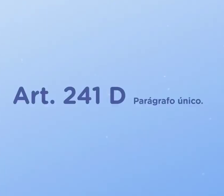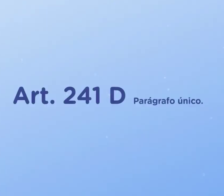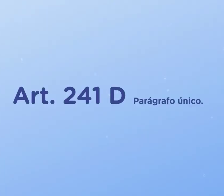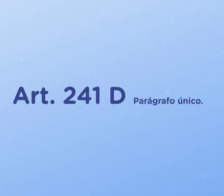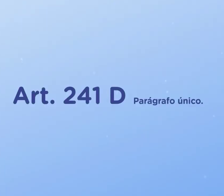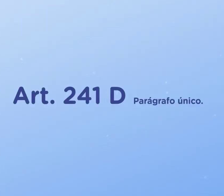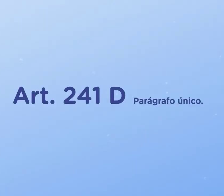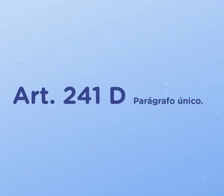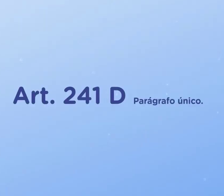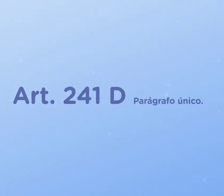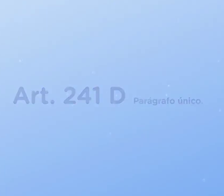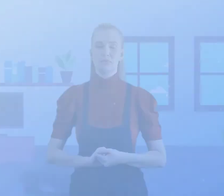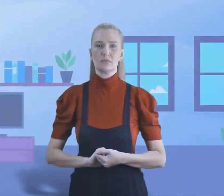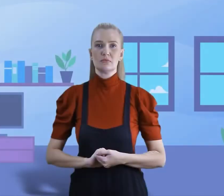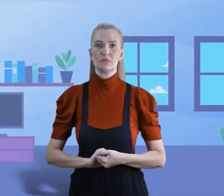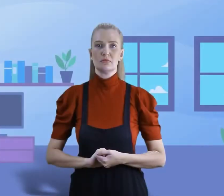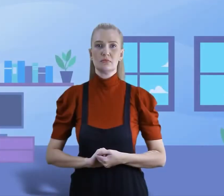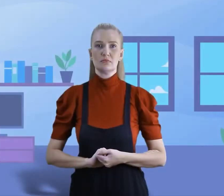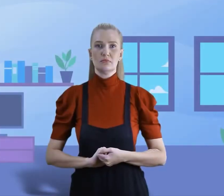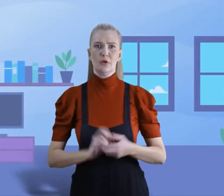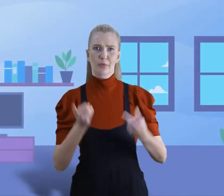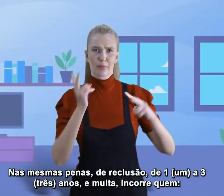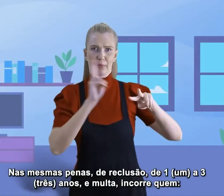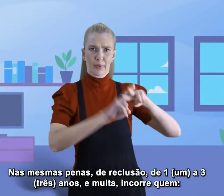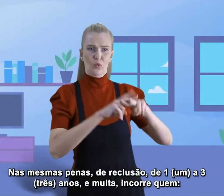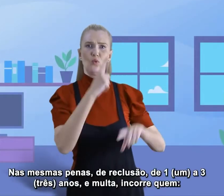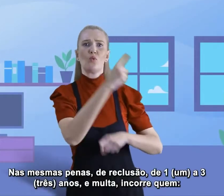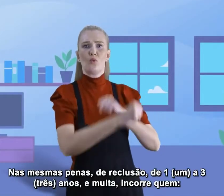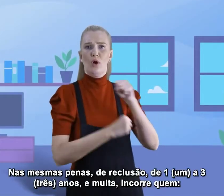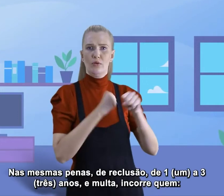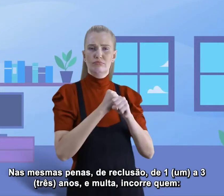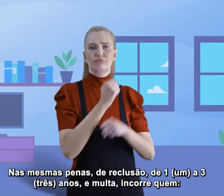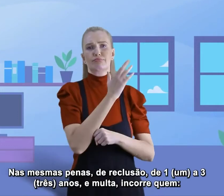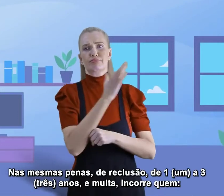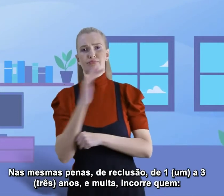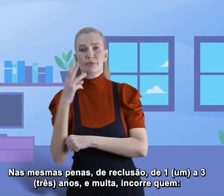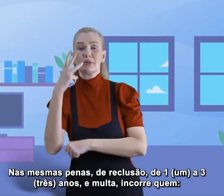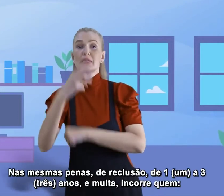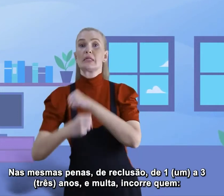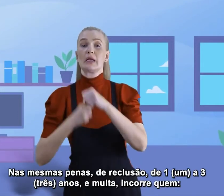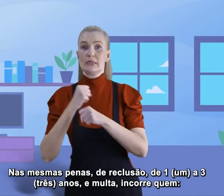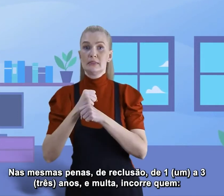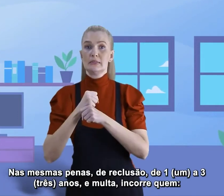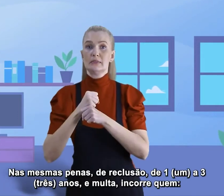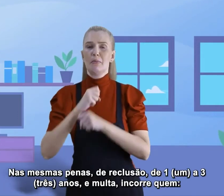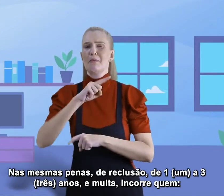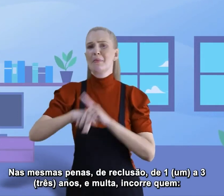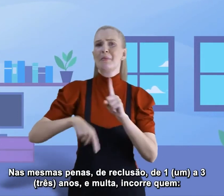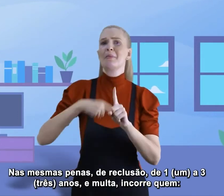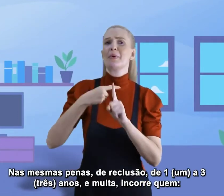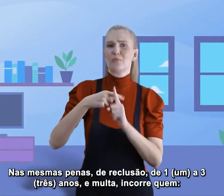Artigo 241-D, parágrafo único. Nas mesmas penas de reclusão de 1 a 3 anos e